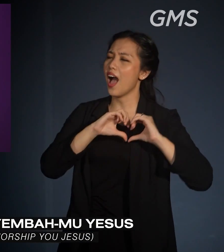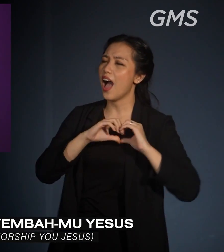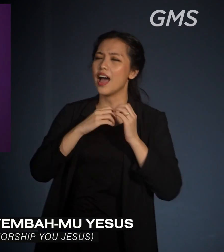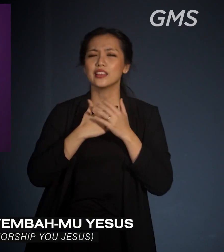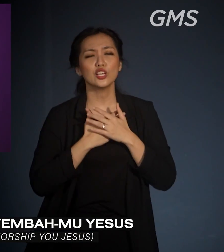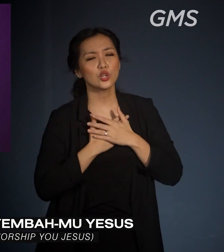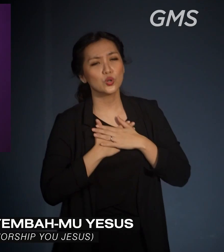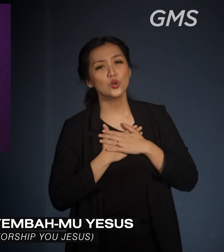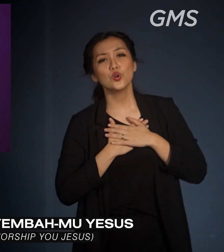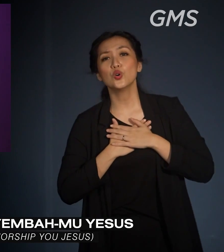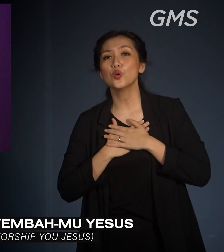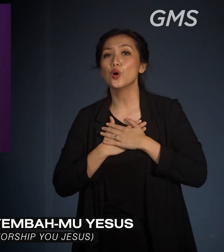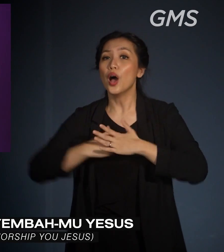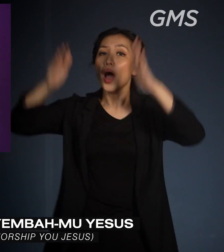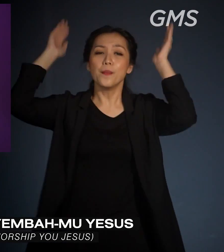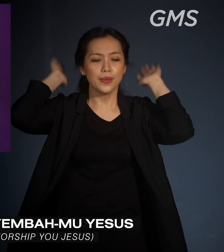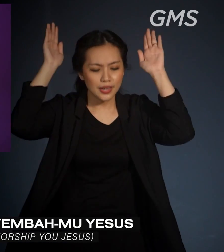Segenap hatiku